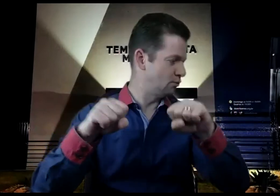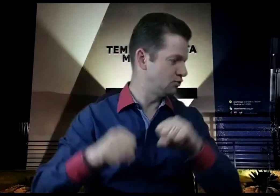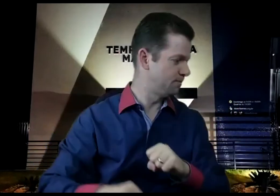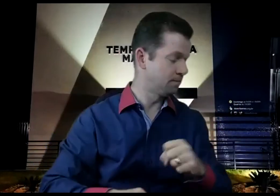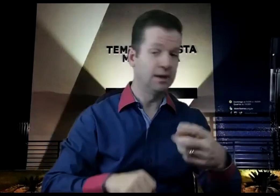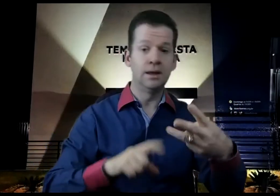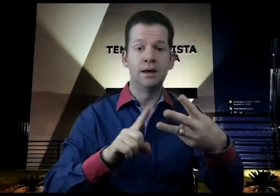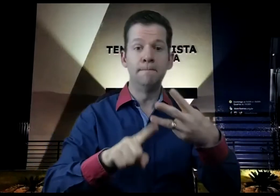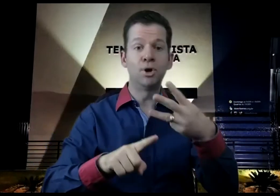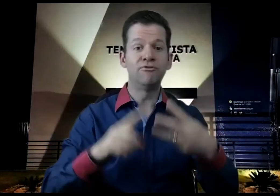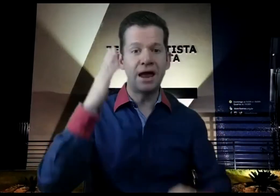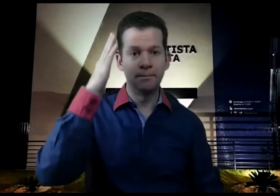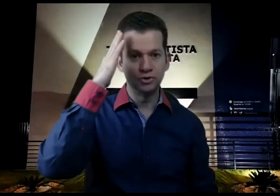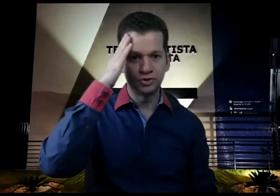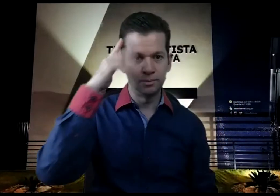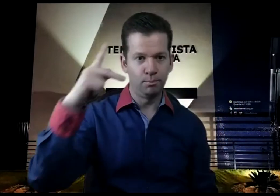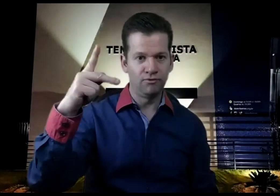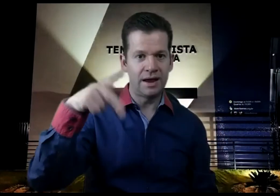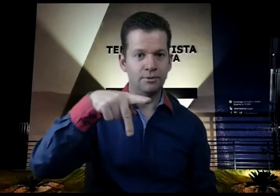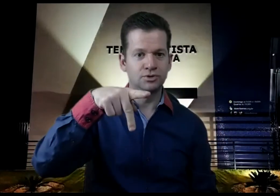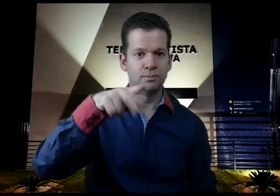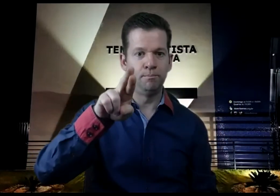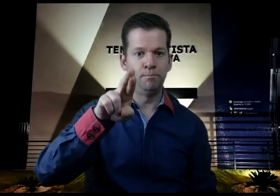Salmos. Provérbios. Provérbios.